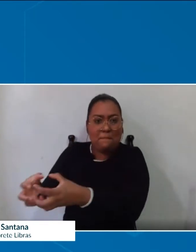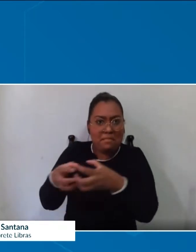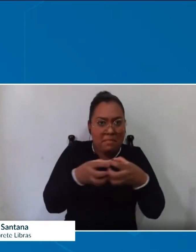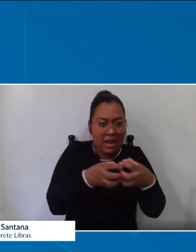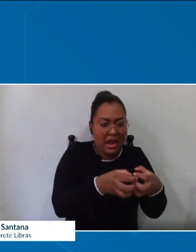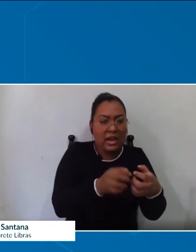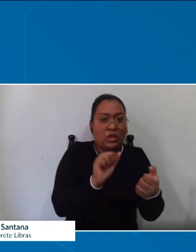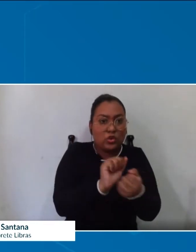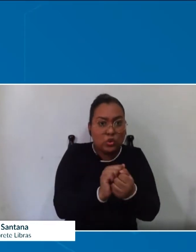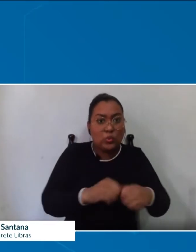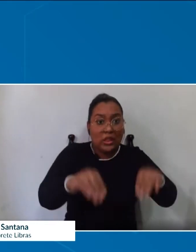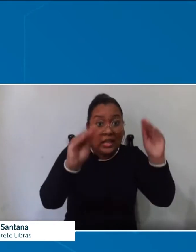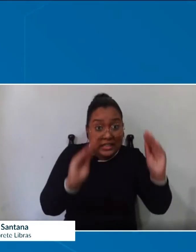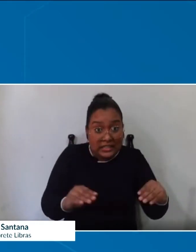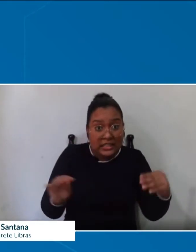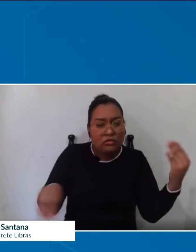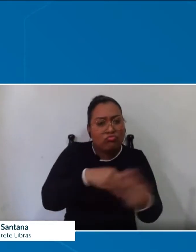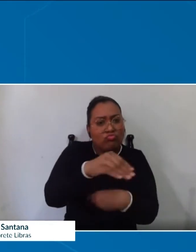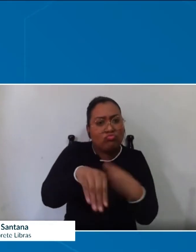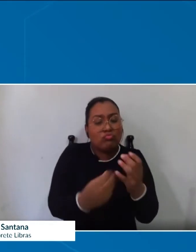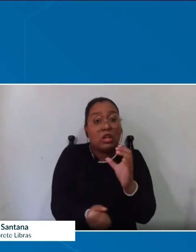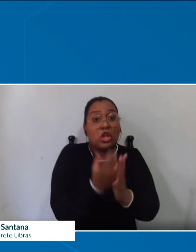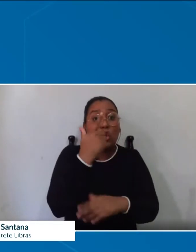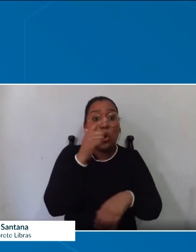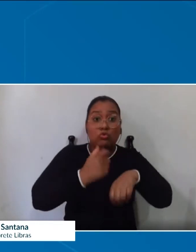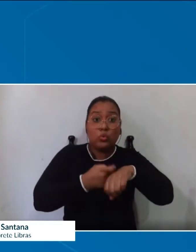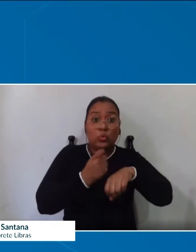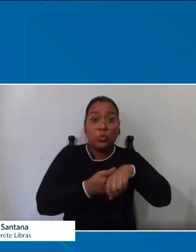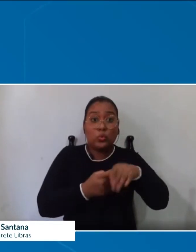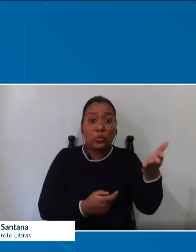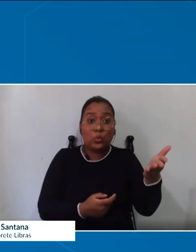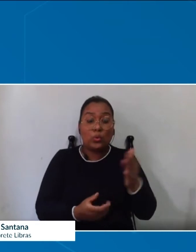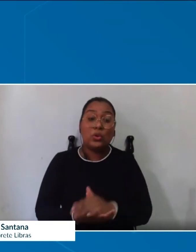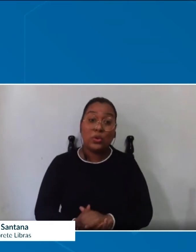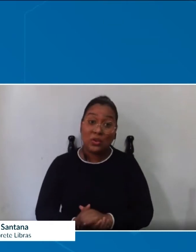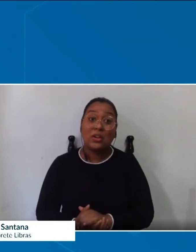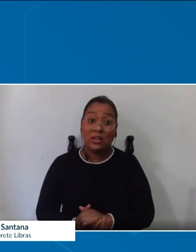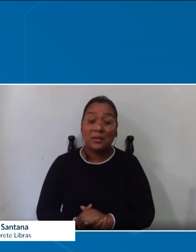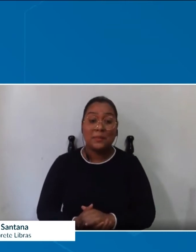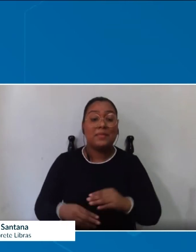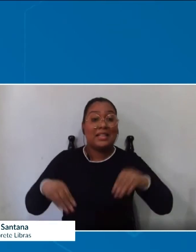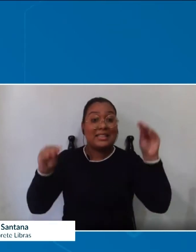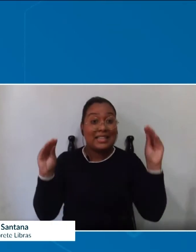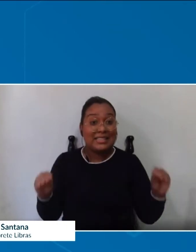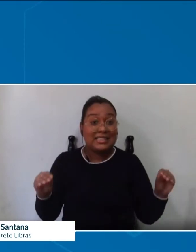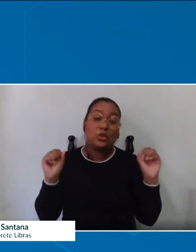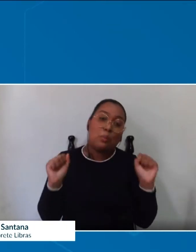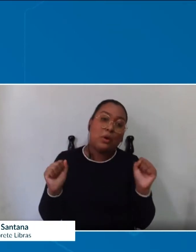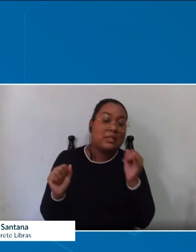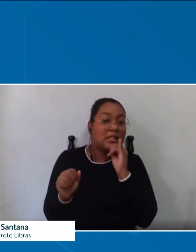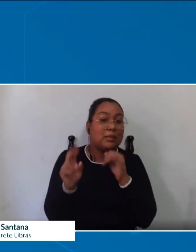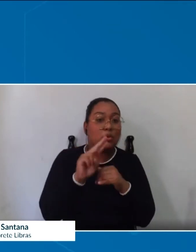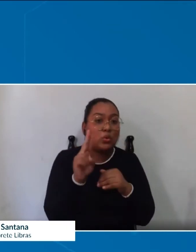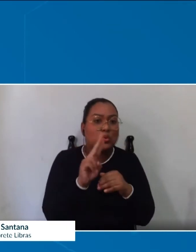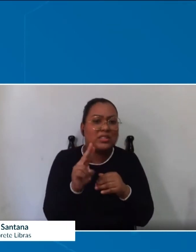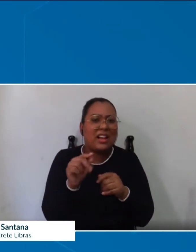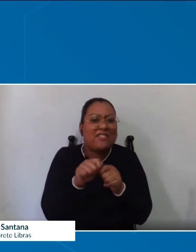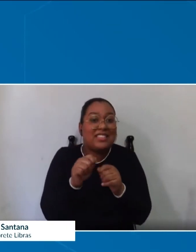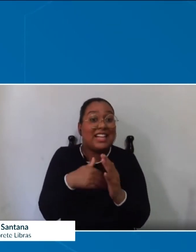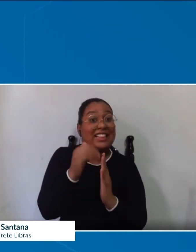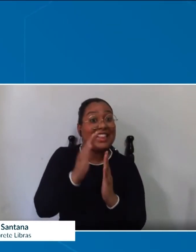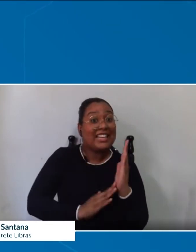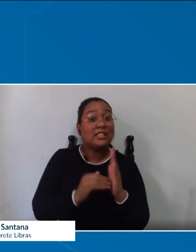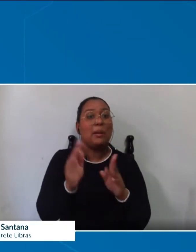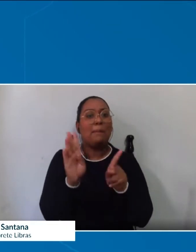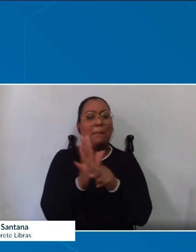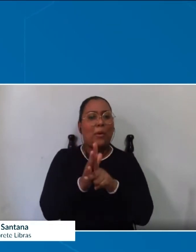sendo aproveitado para a produção de outras coisas. Com tecidos, por exemplo, a gente pode fazer bases para tintas para construção